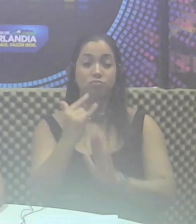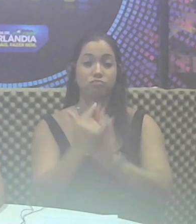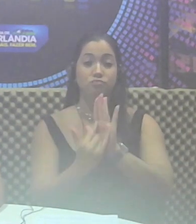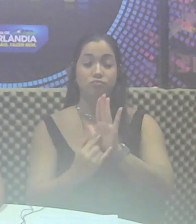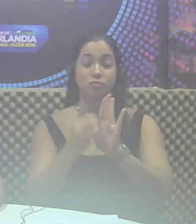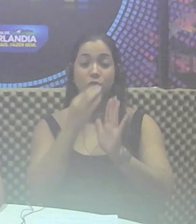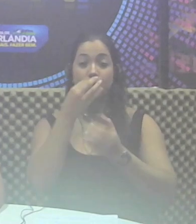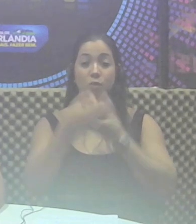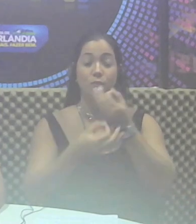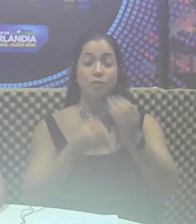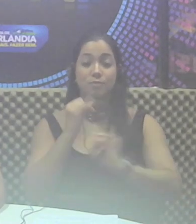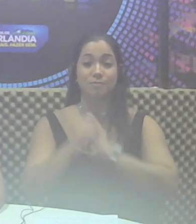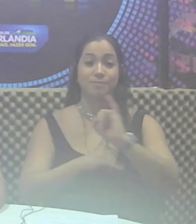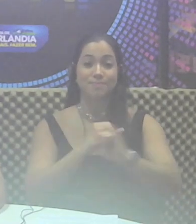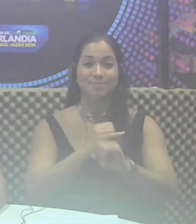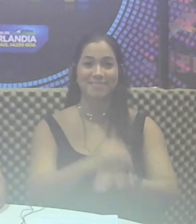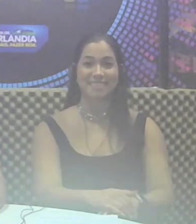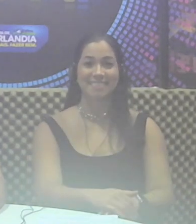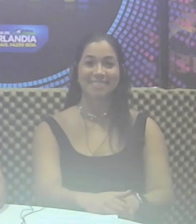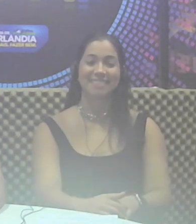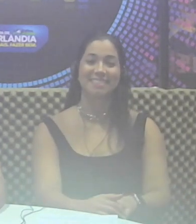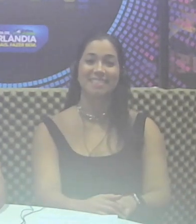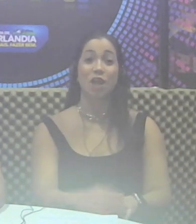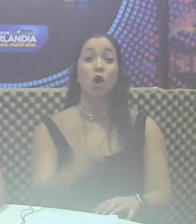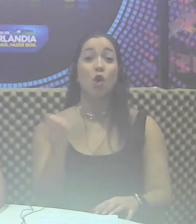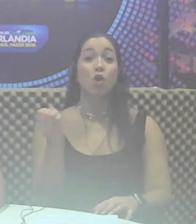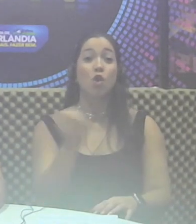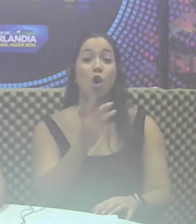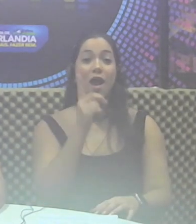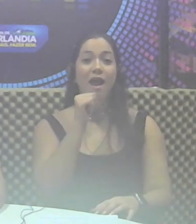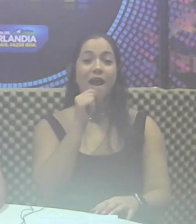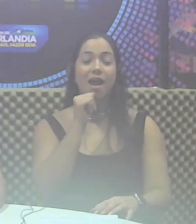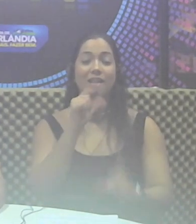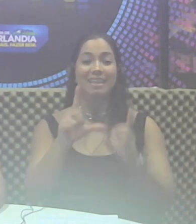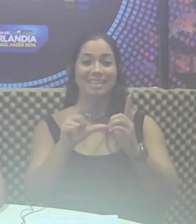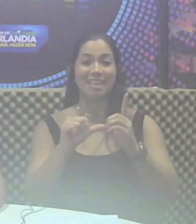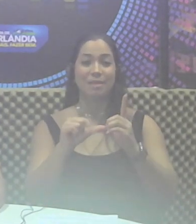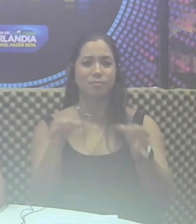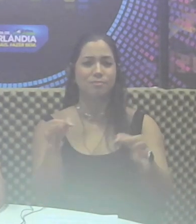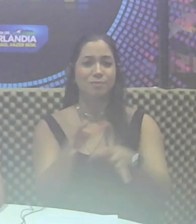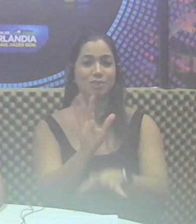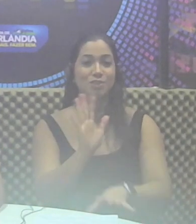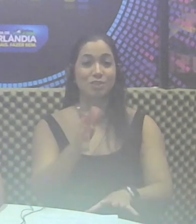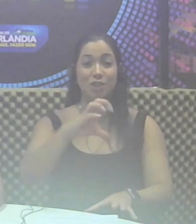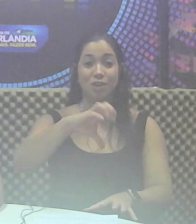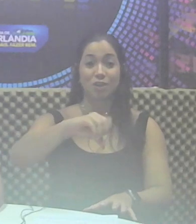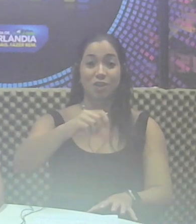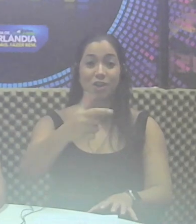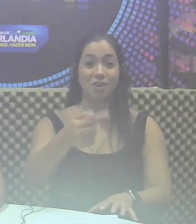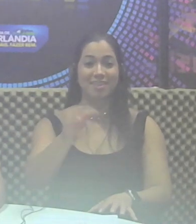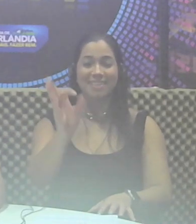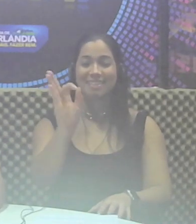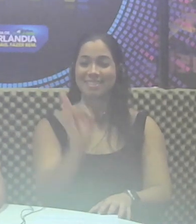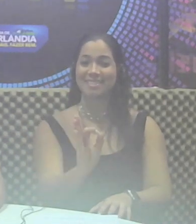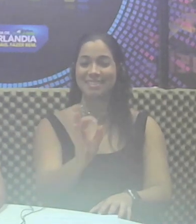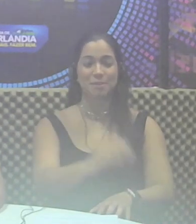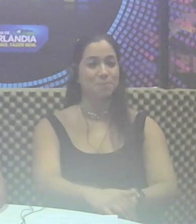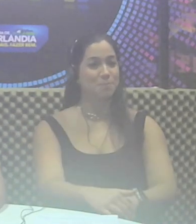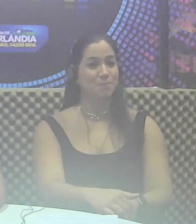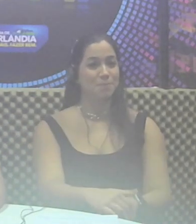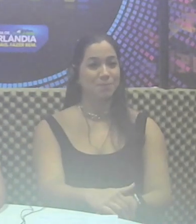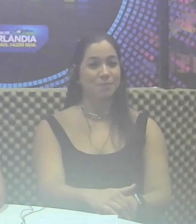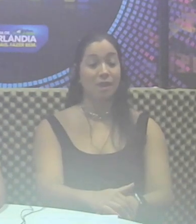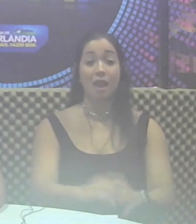de sugestões. Nova rede de água do Demais já está concluída em 97%.